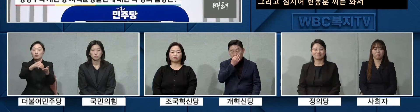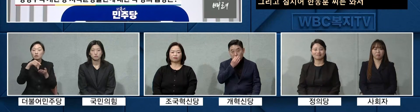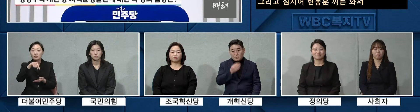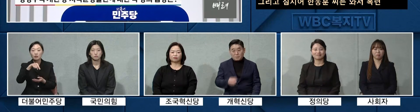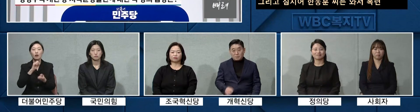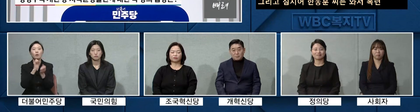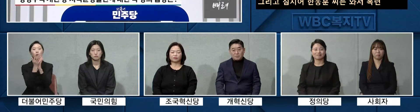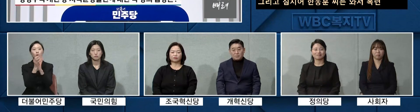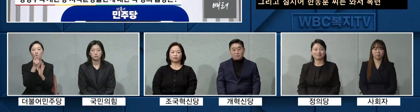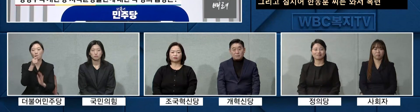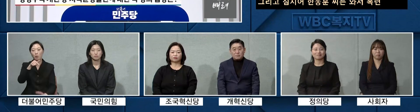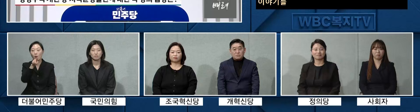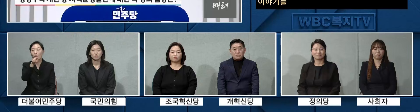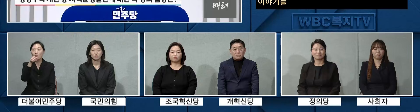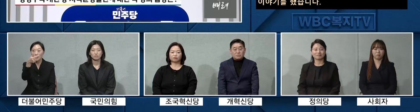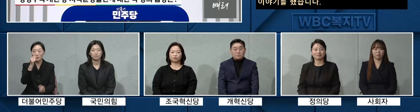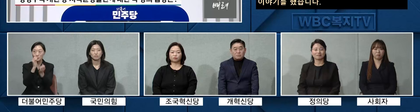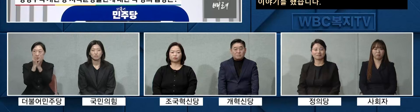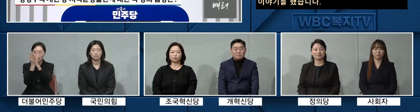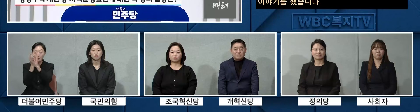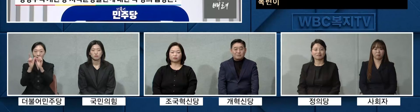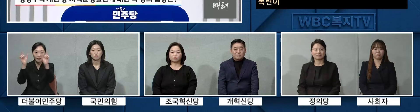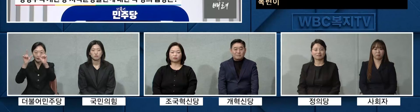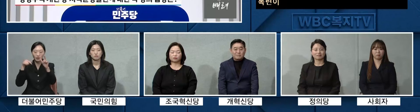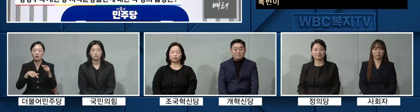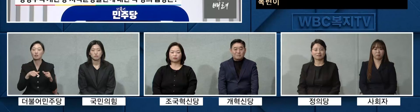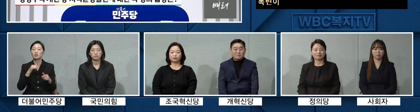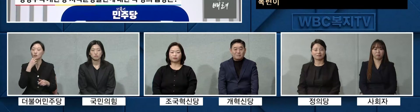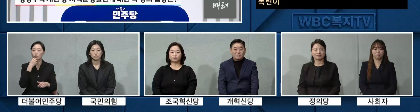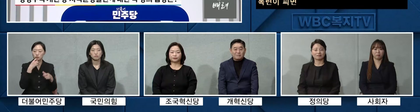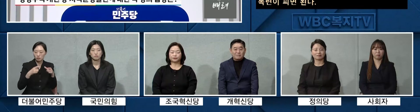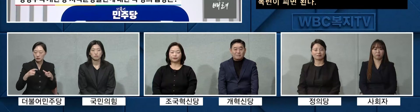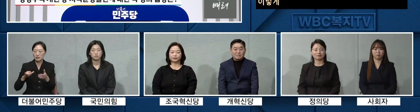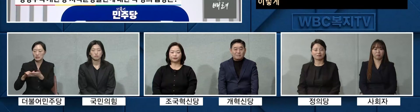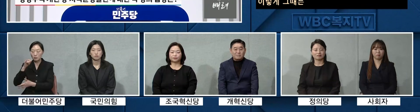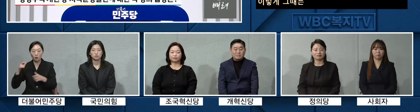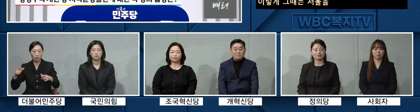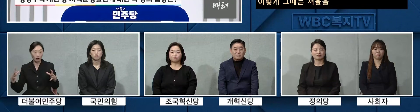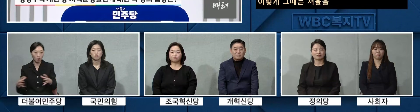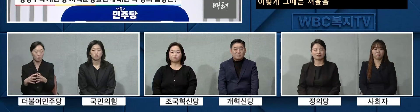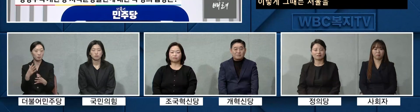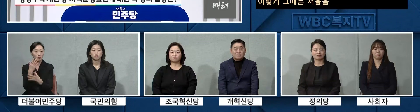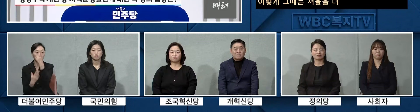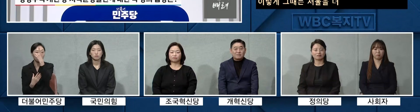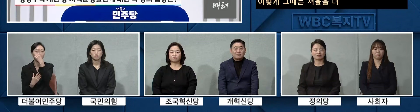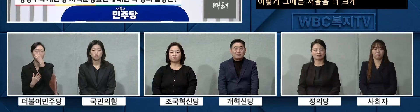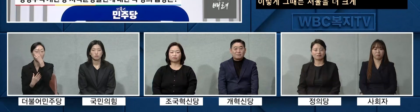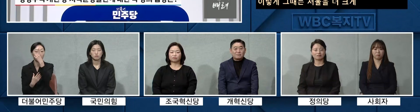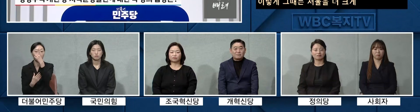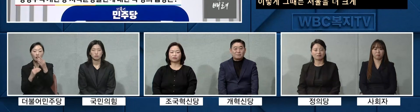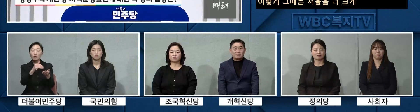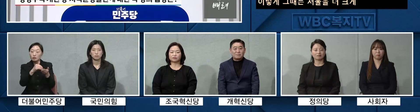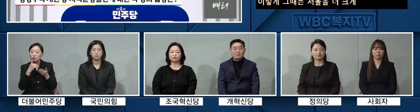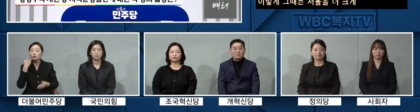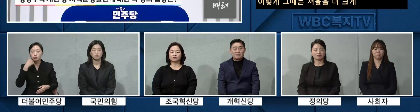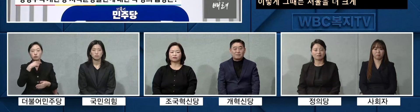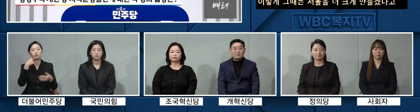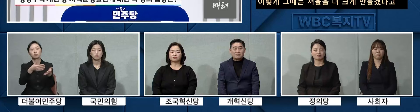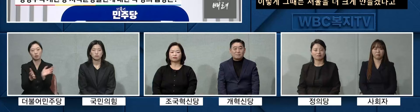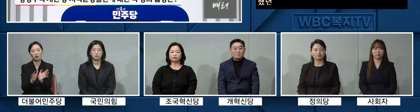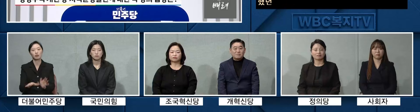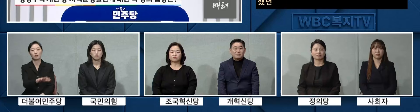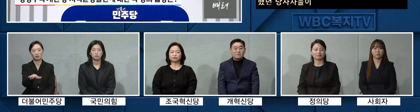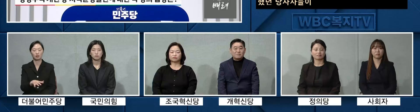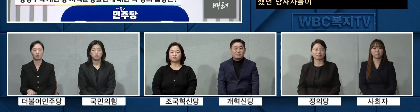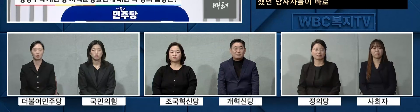목련이 피면 된다. 이렇게 그때는 서울을 더 크게 만들겠다고 했던 당사자들이 바로 현재 국민의힘입니다.